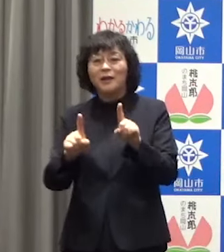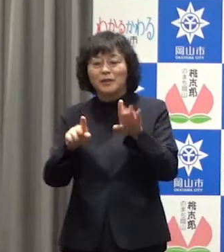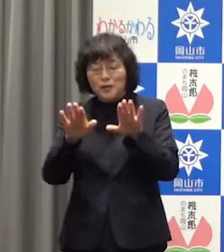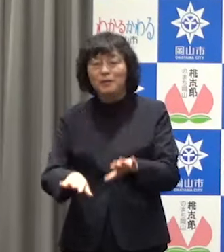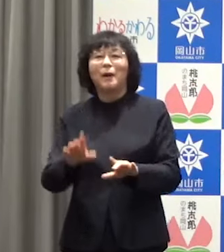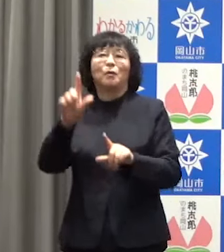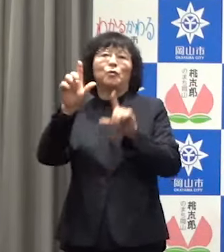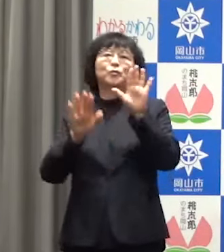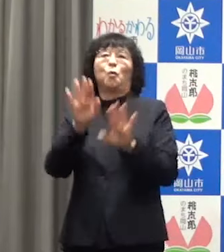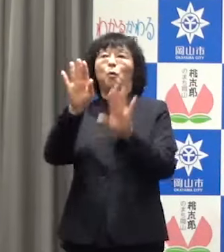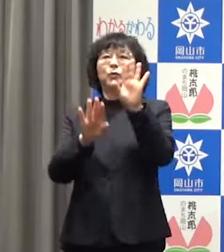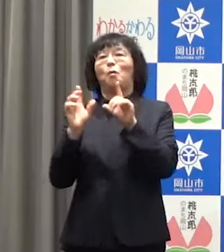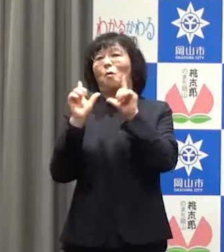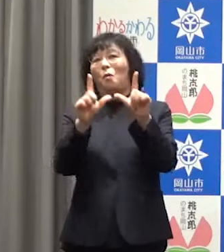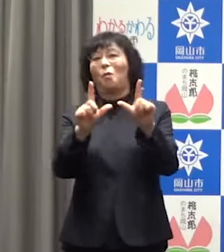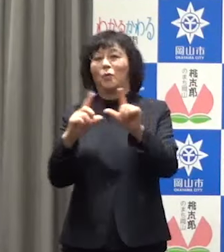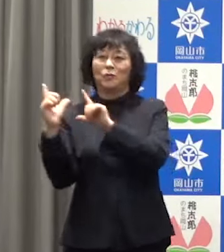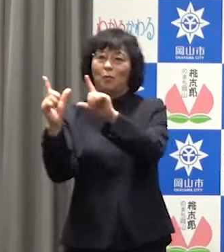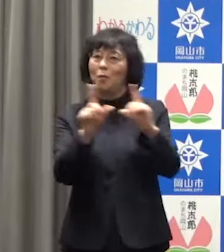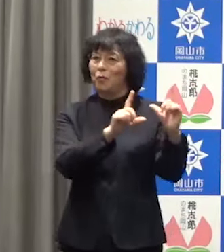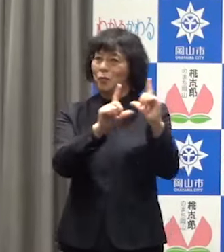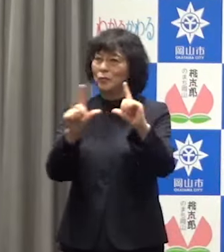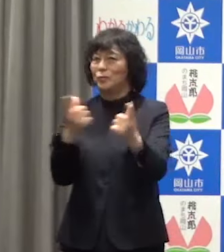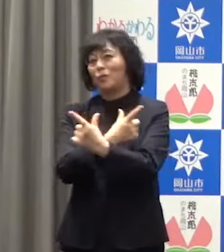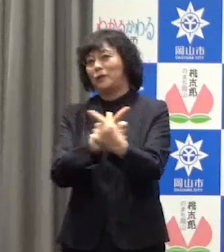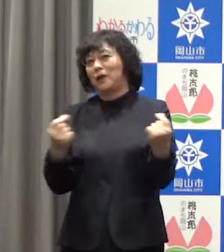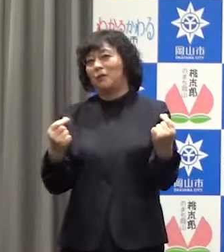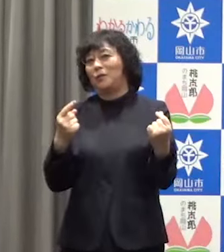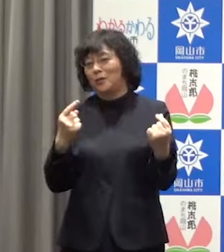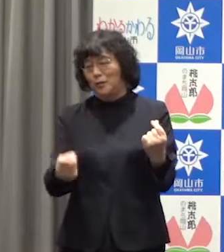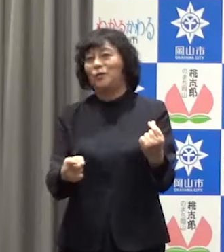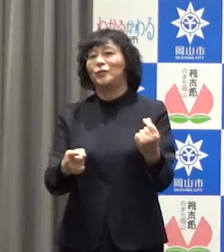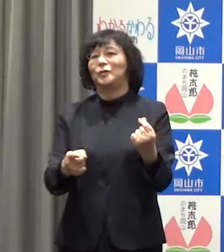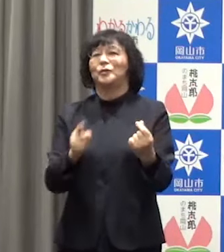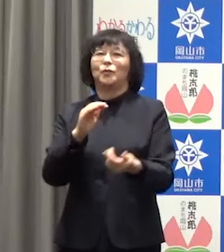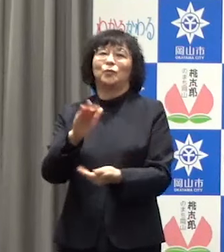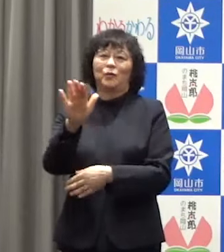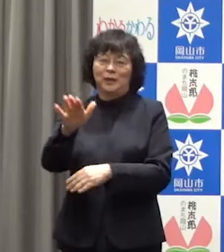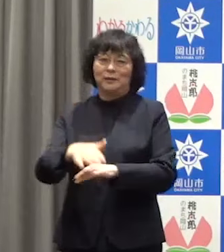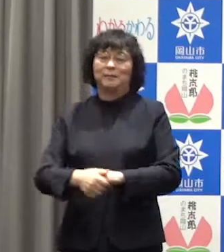が報告をしている、そんな状況で。 はい、ありがとうございます。 はい、